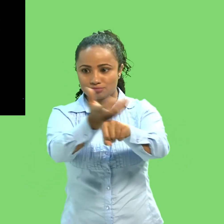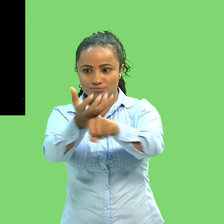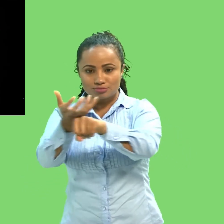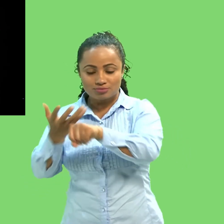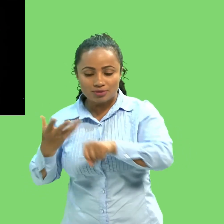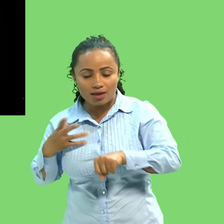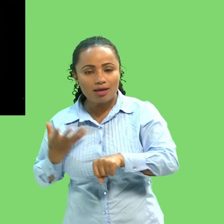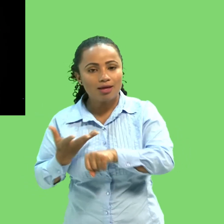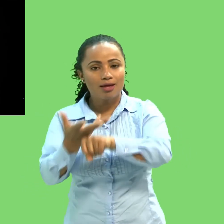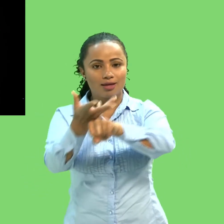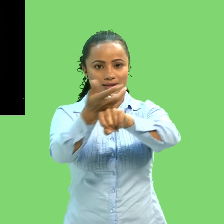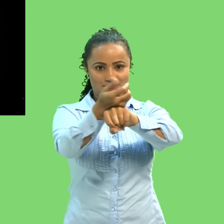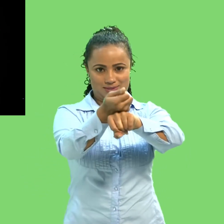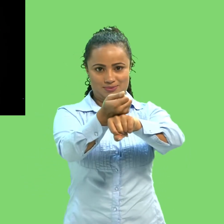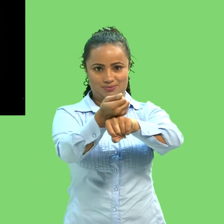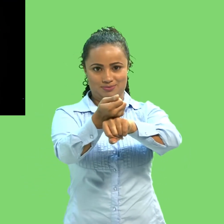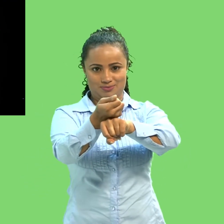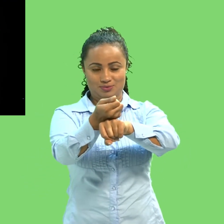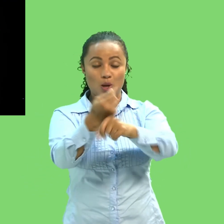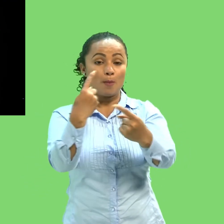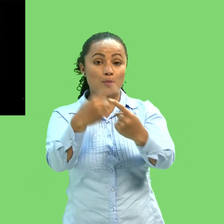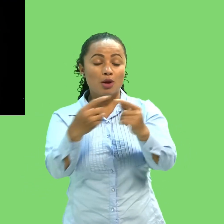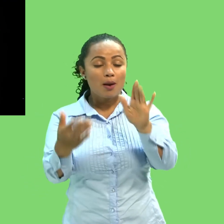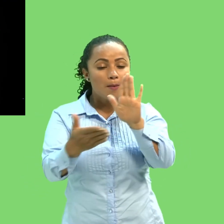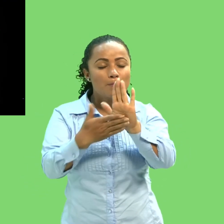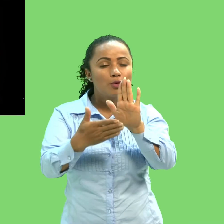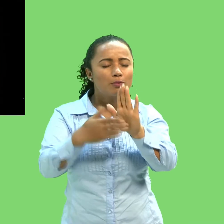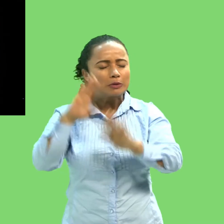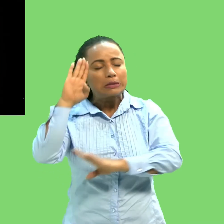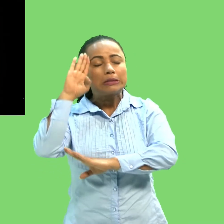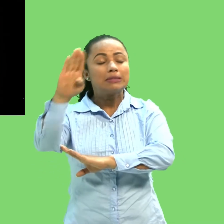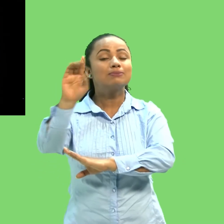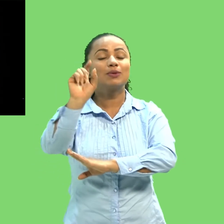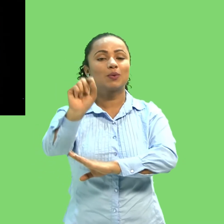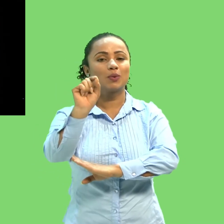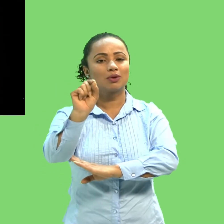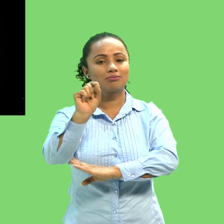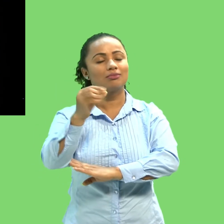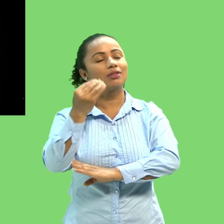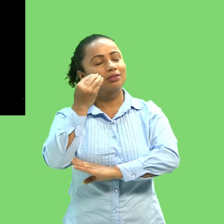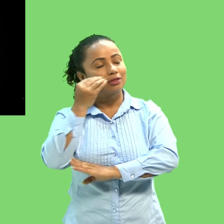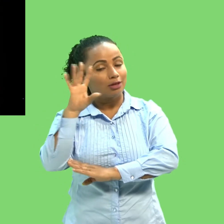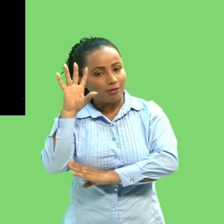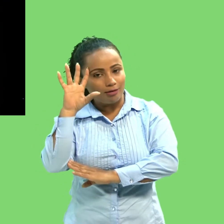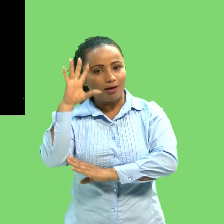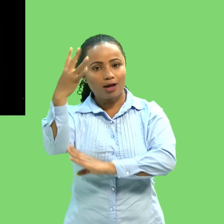interdisciplinar, em que a proposta principal é o quê? É solucionar